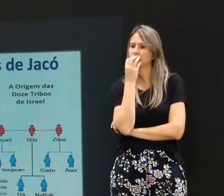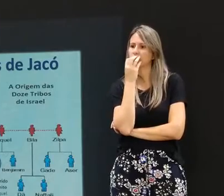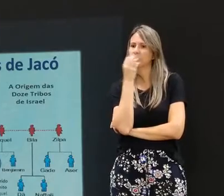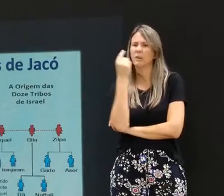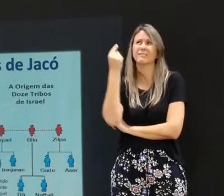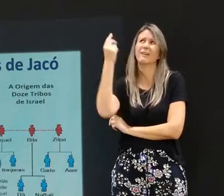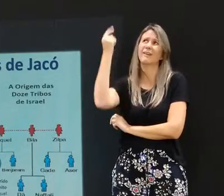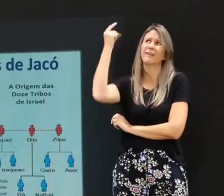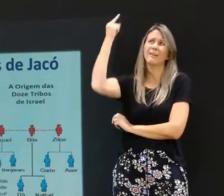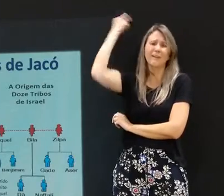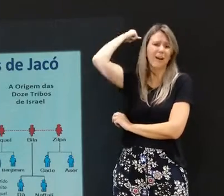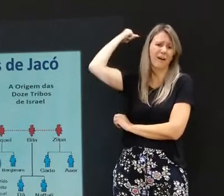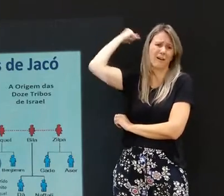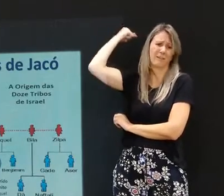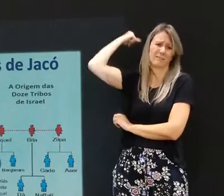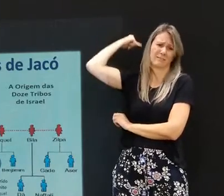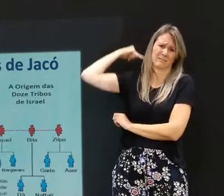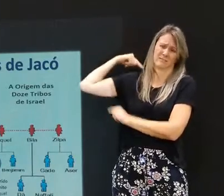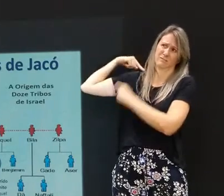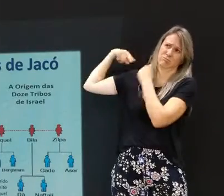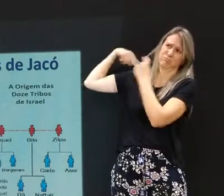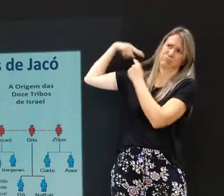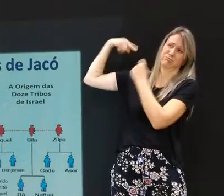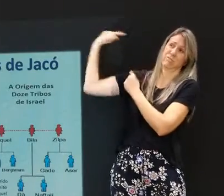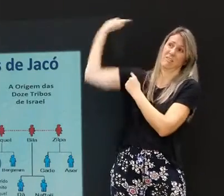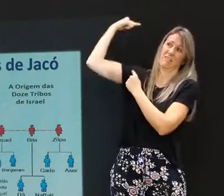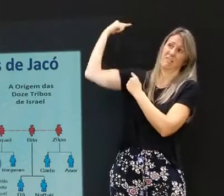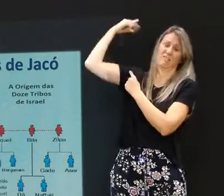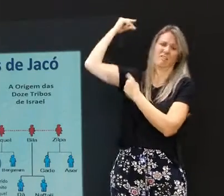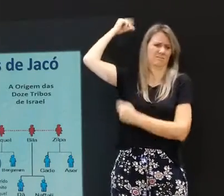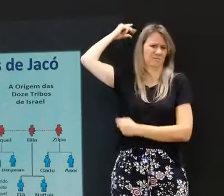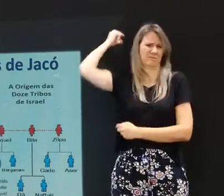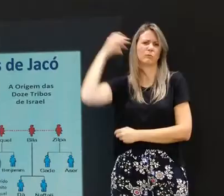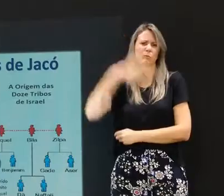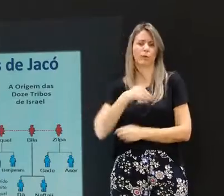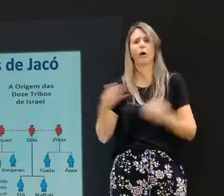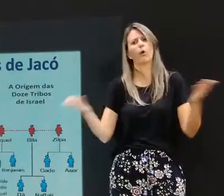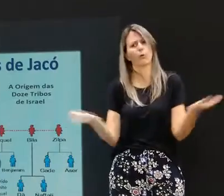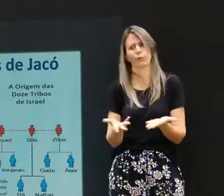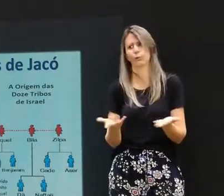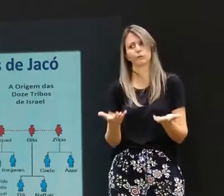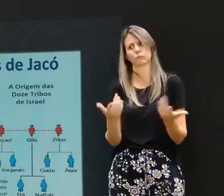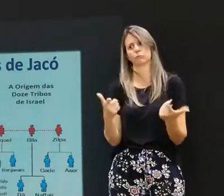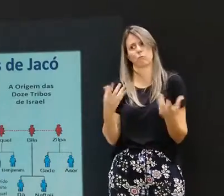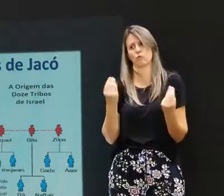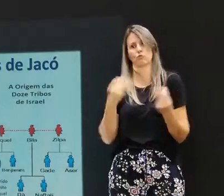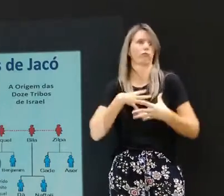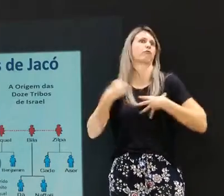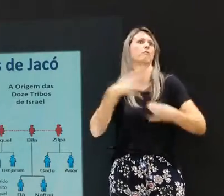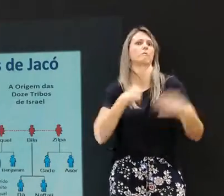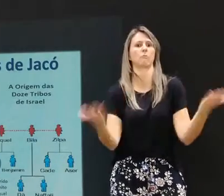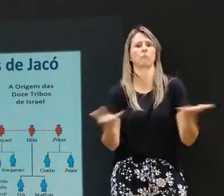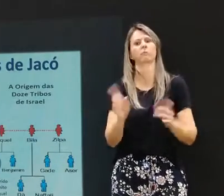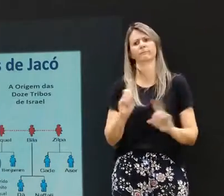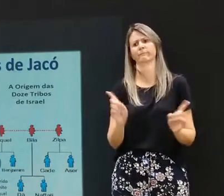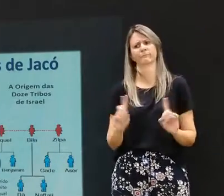assim 12 filhos? Mas isso é muito tempo lá atrás, né? De gerações lá atrás. Hoje, as famílias são